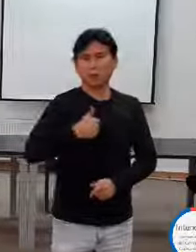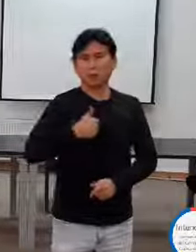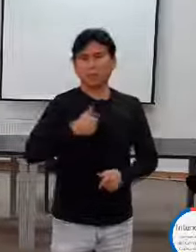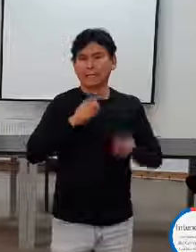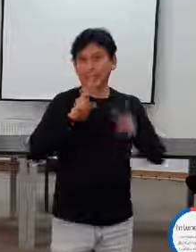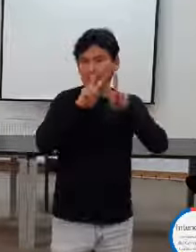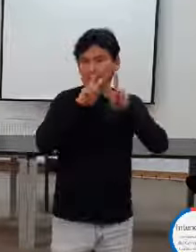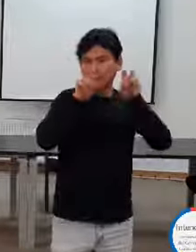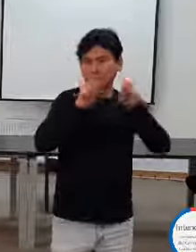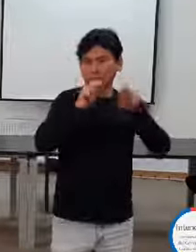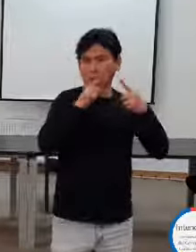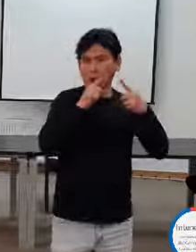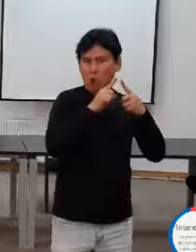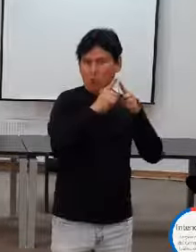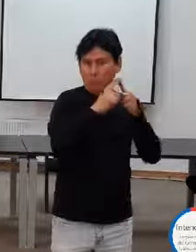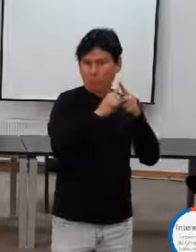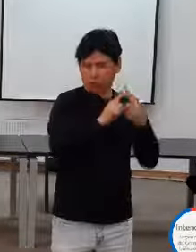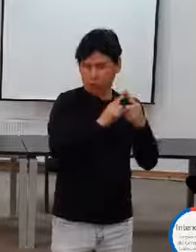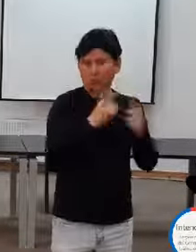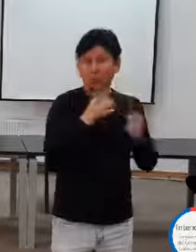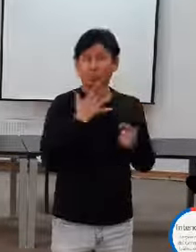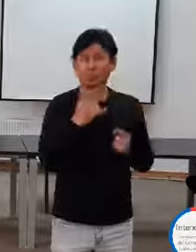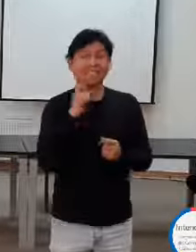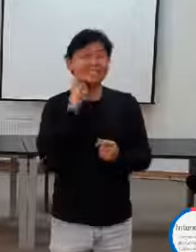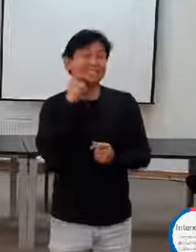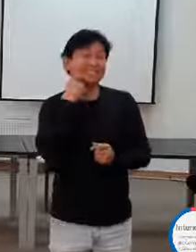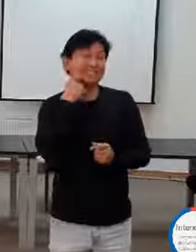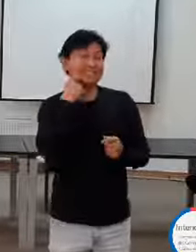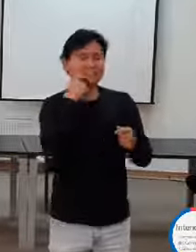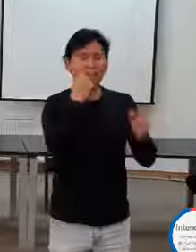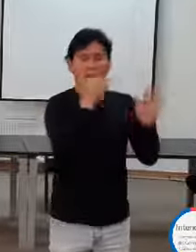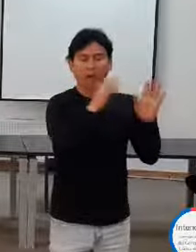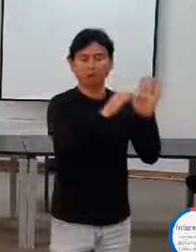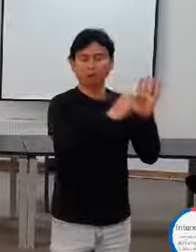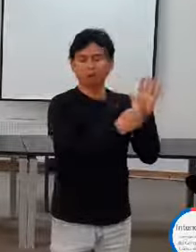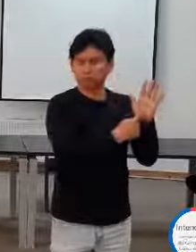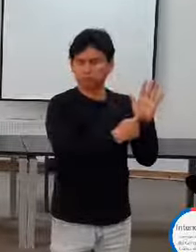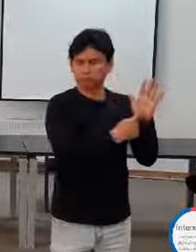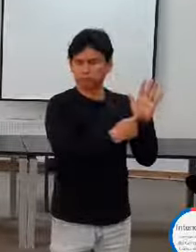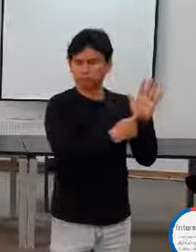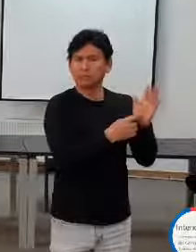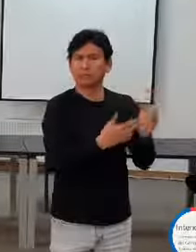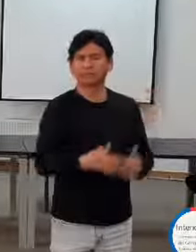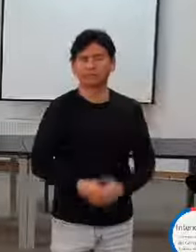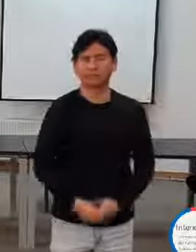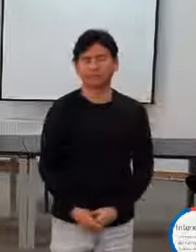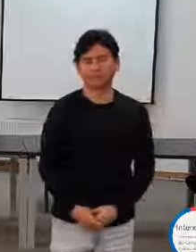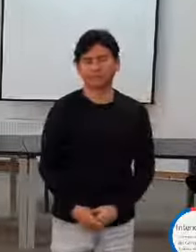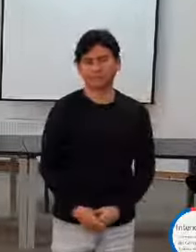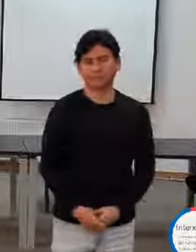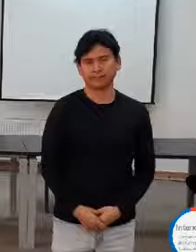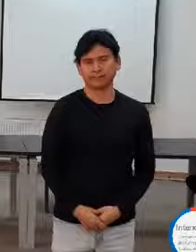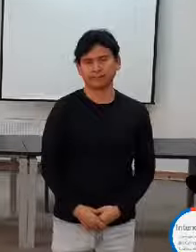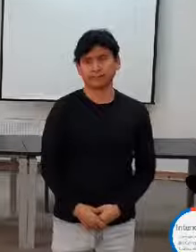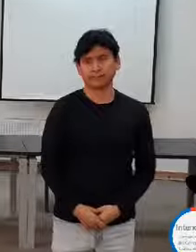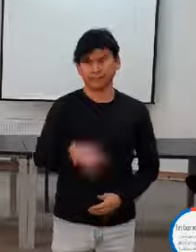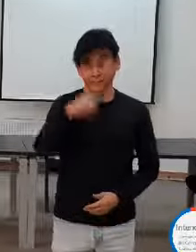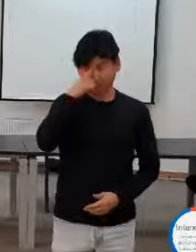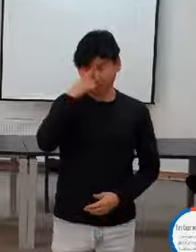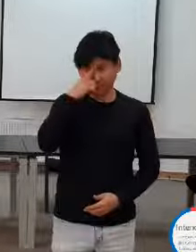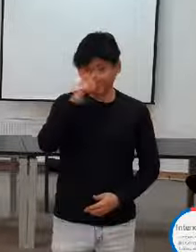definición de contacto estrecho, porque el contacto estrecho está absolutamente definido en las resoluciones ministeriales. ¿Pero